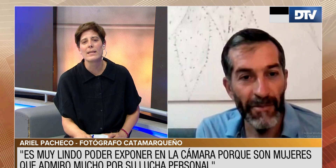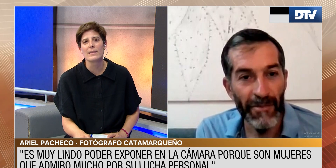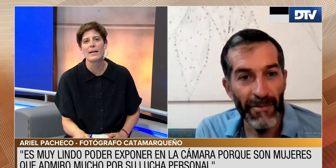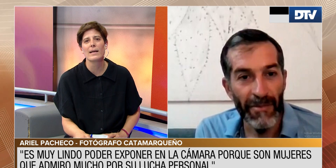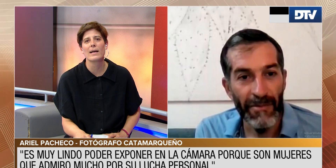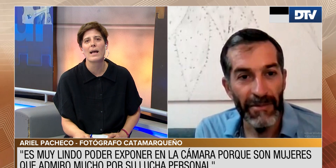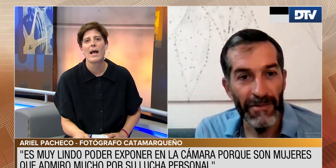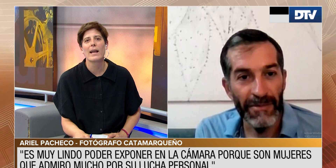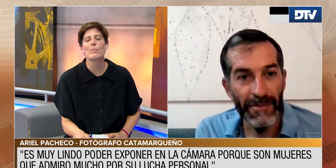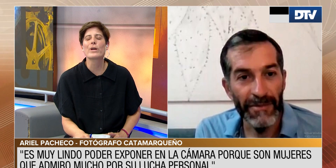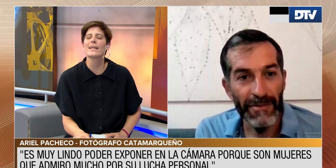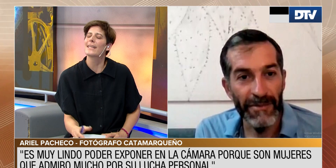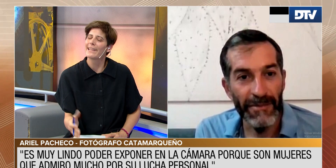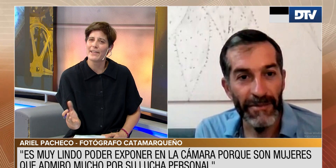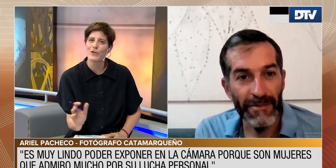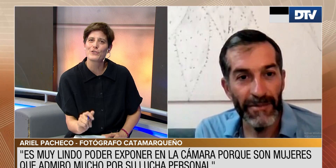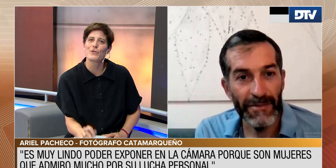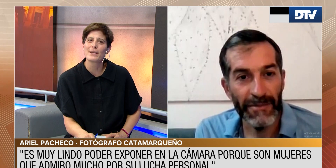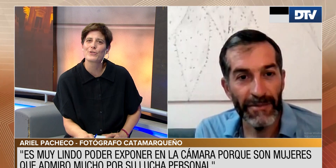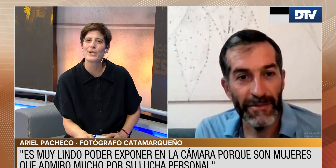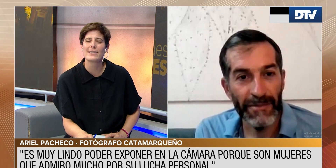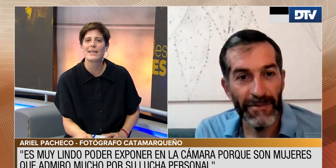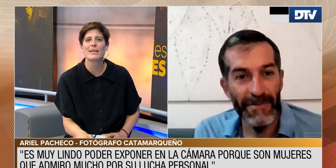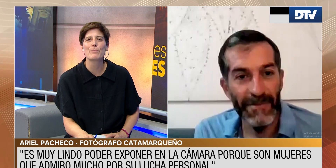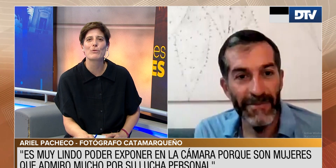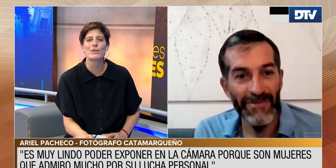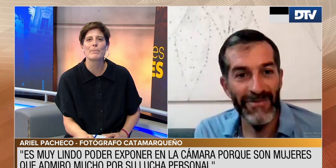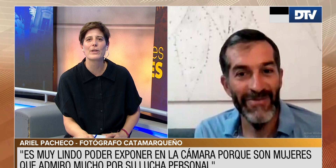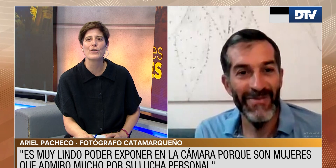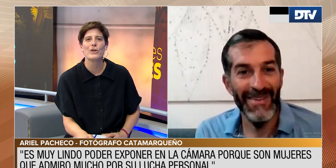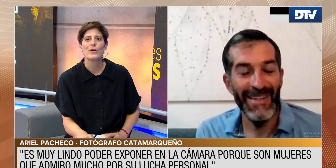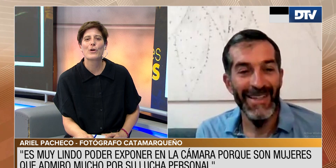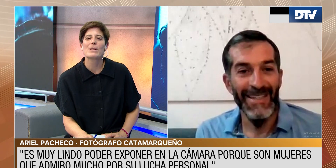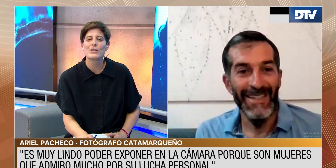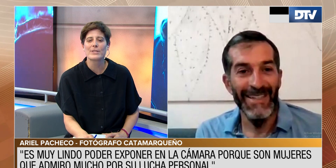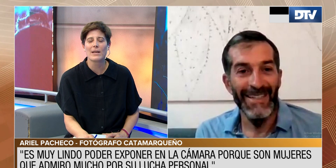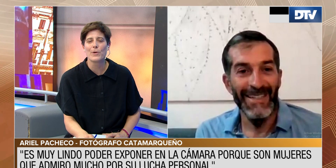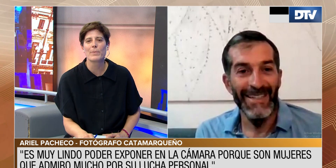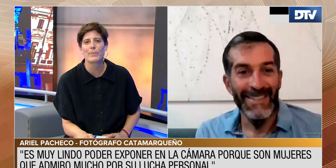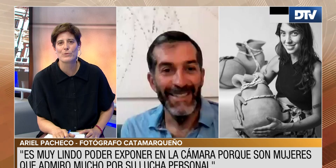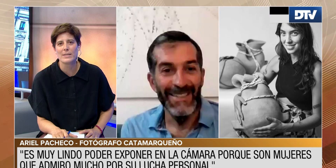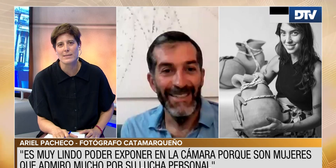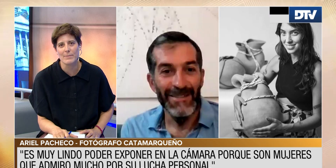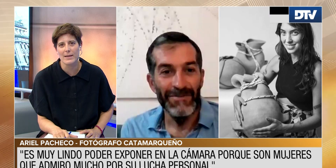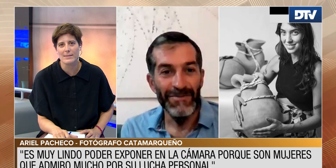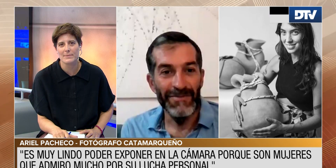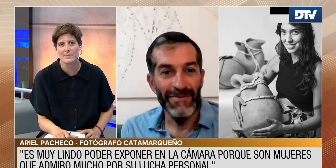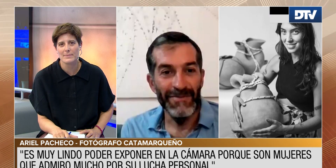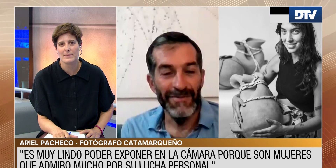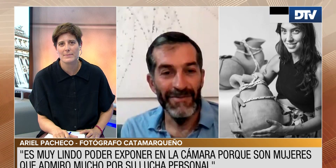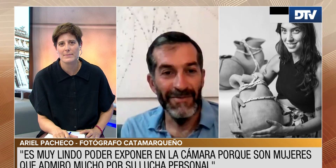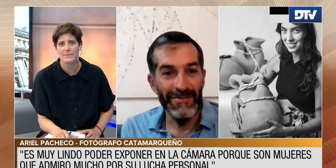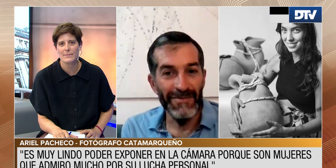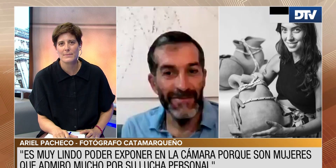que retrata a las mujeres. Entiendo que el 8 de marzo es el impulso, pero ¿cómo ha sido ese trabajo para producir estas imágenes?